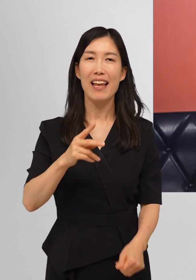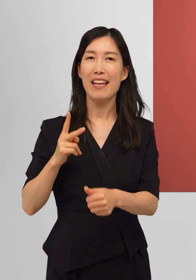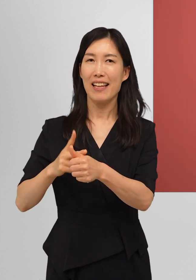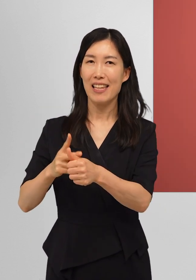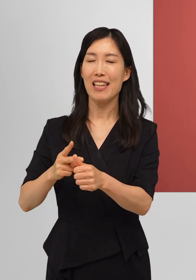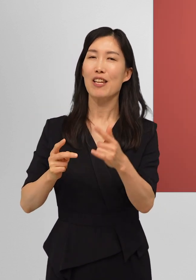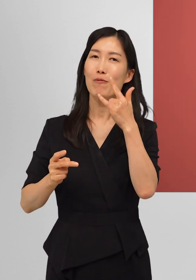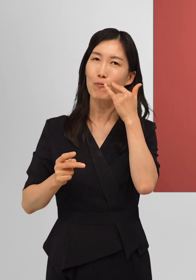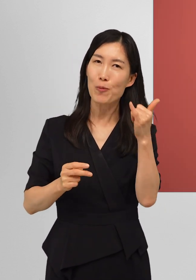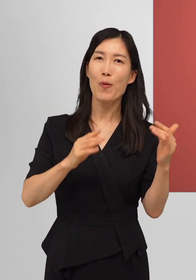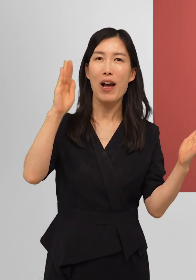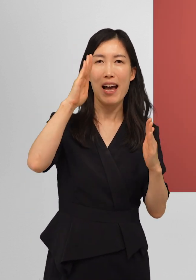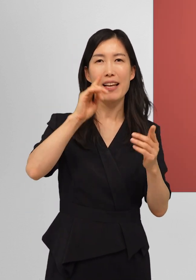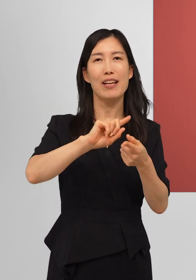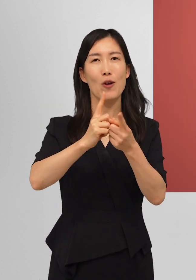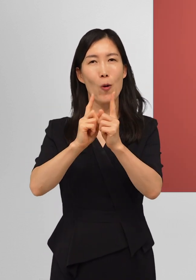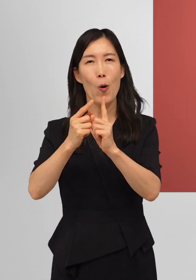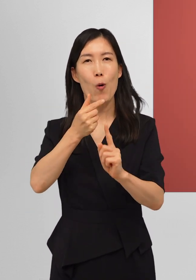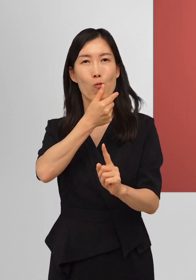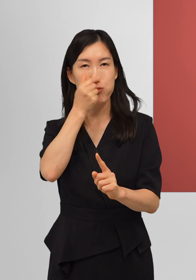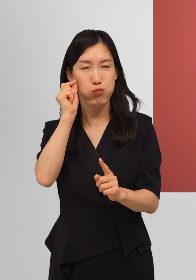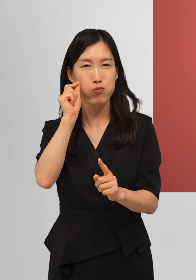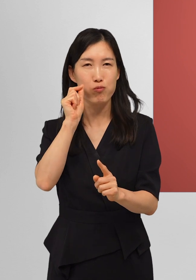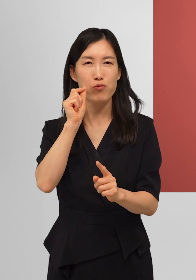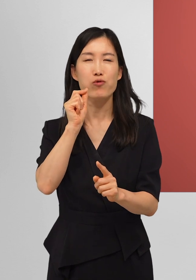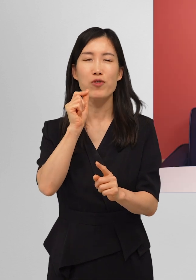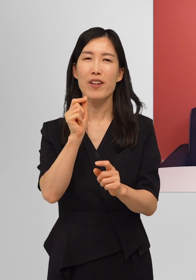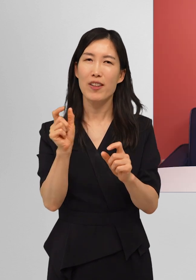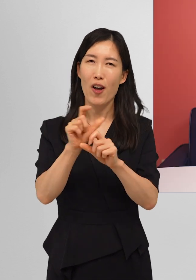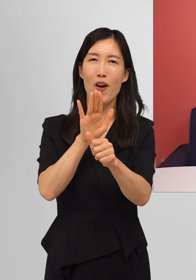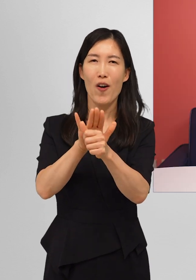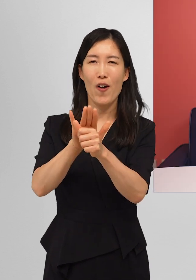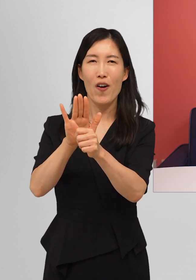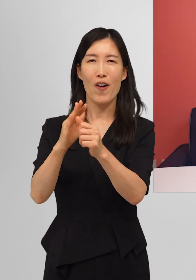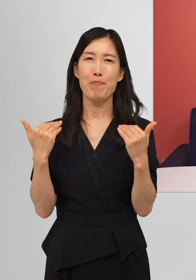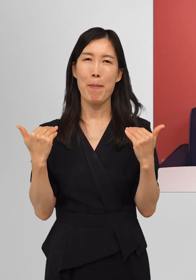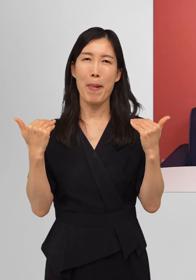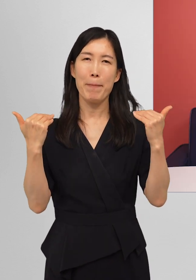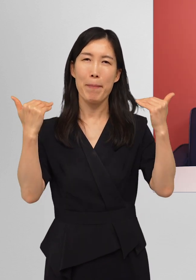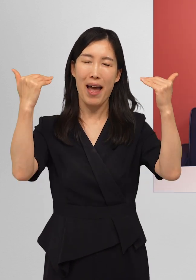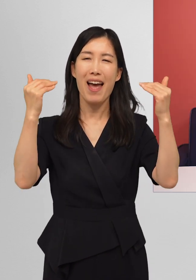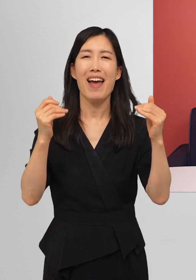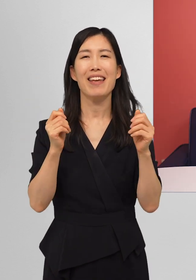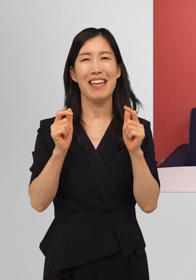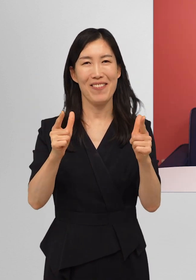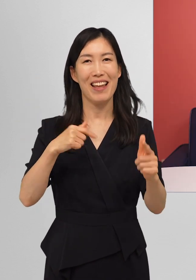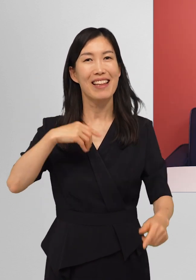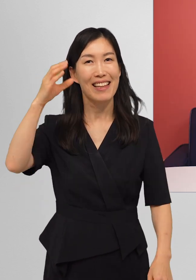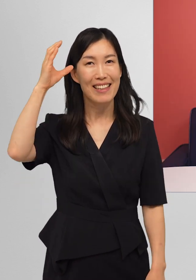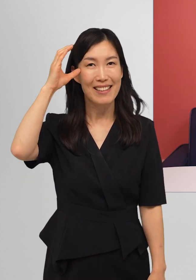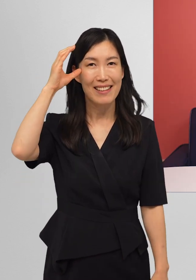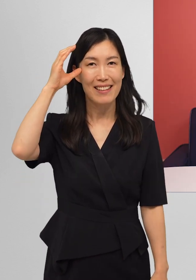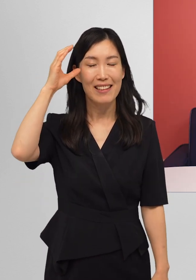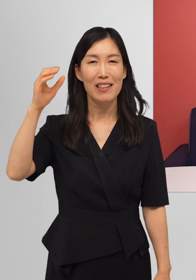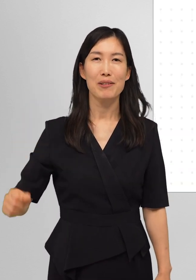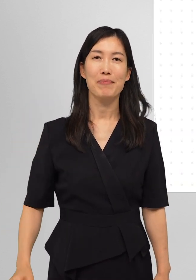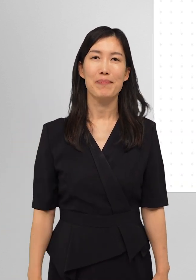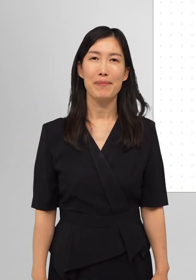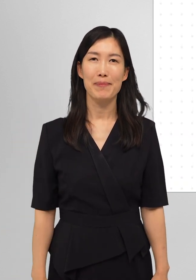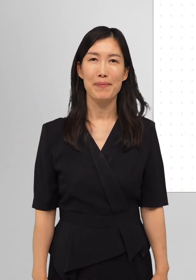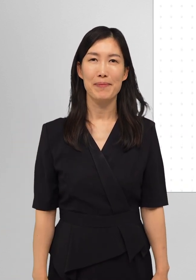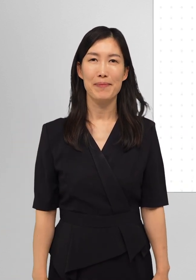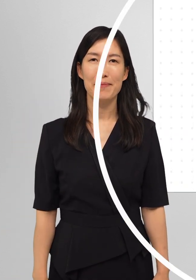하고요. 교사, 또 학부모, 또 학생 모두가 상고 성장하는 기회가 되기를 기대해 보겠습니다.